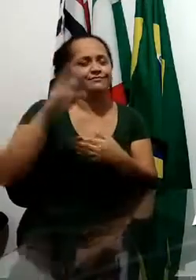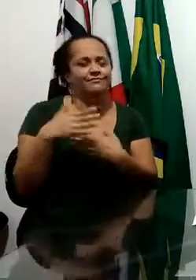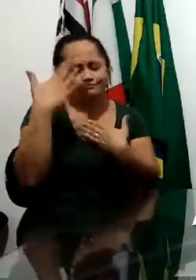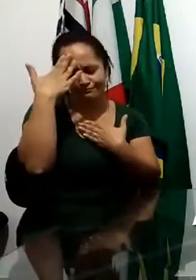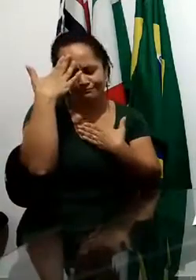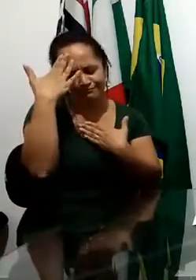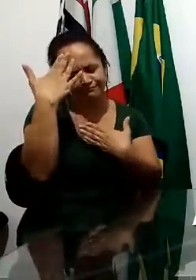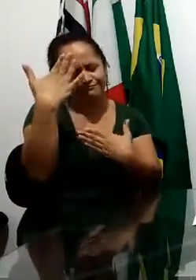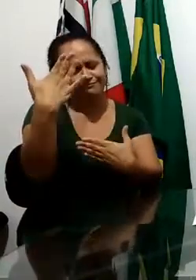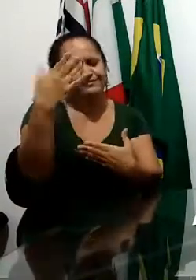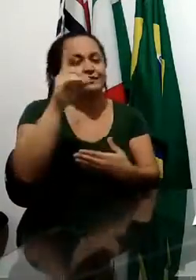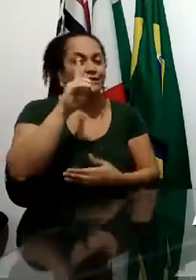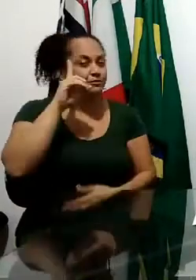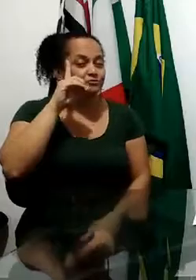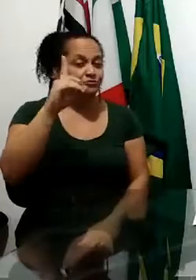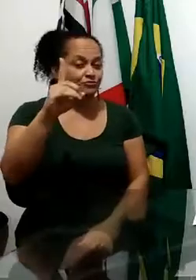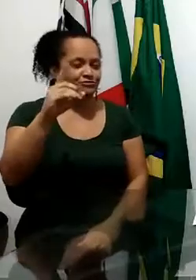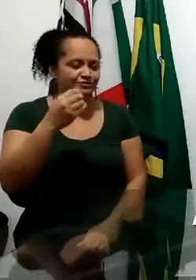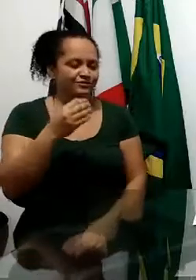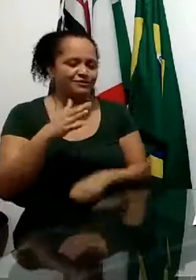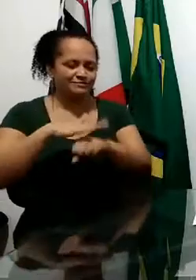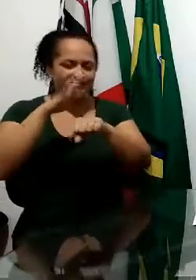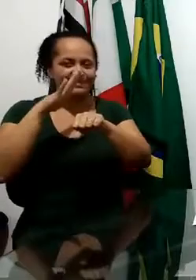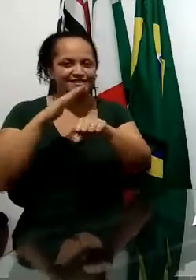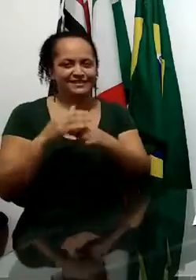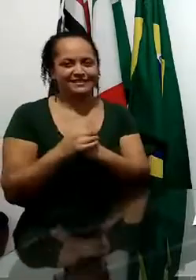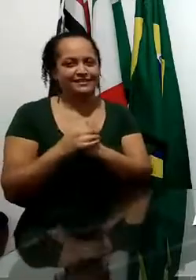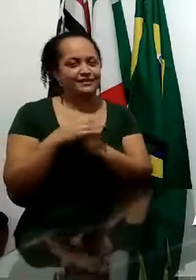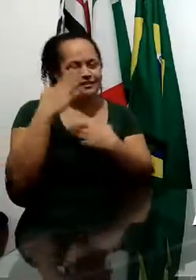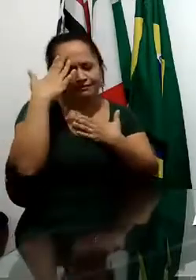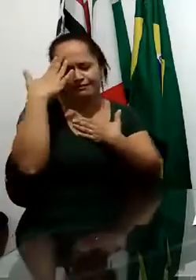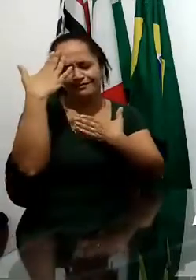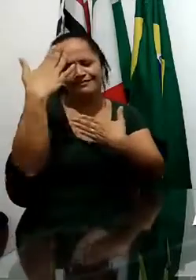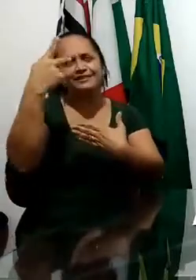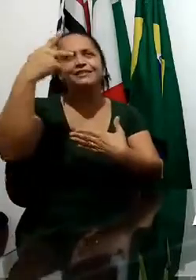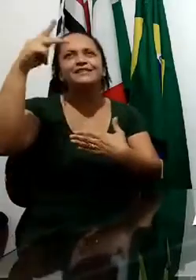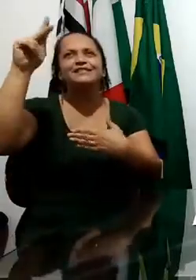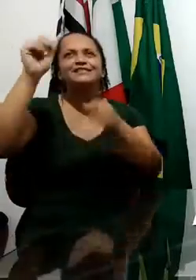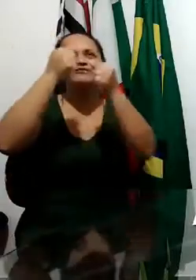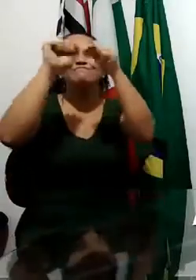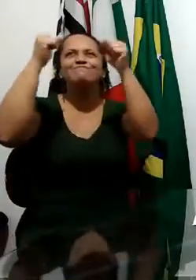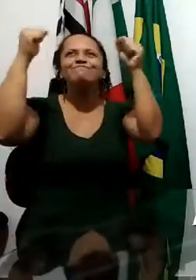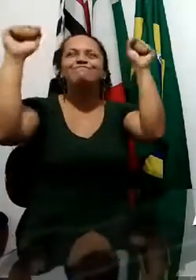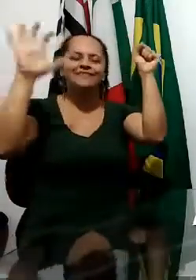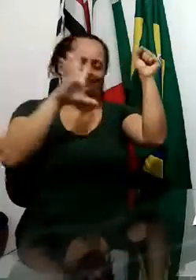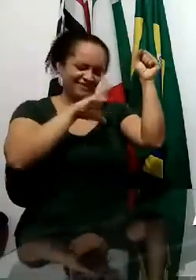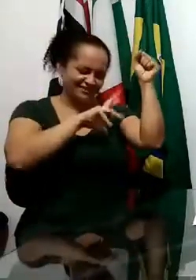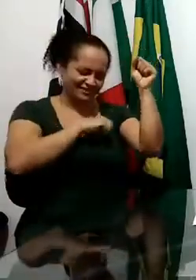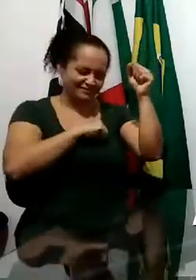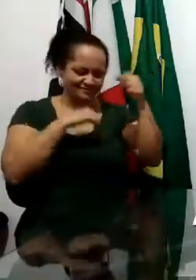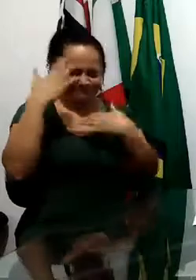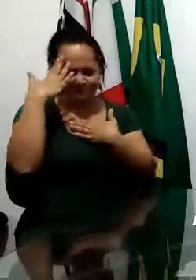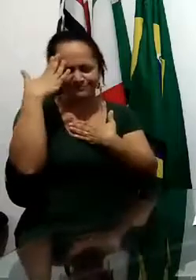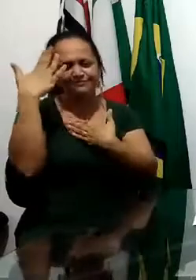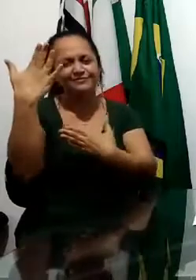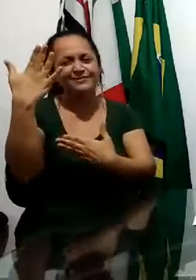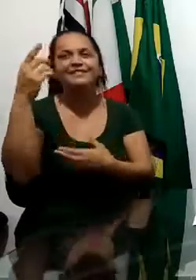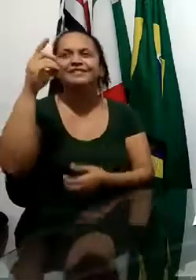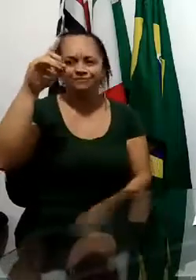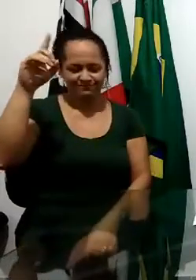por mais um dia de vida, te agradecer pelo teu grande amor, te agradecer pela tua bondade,